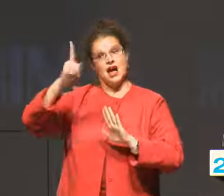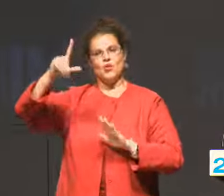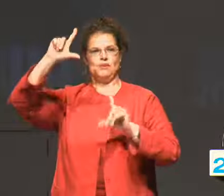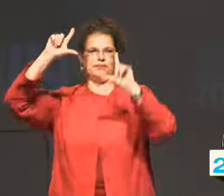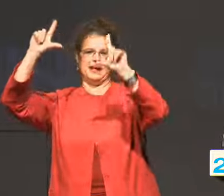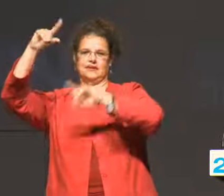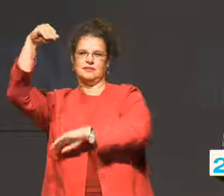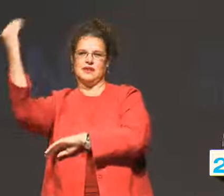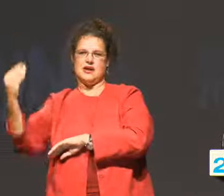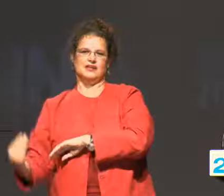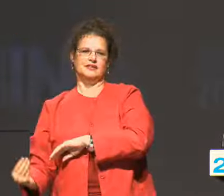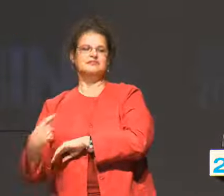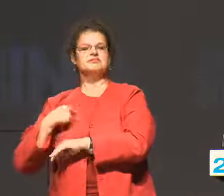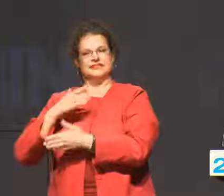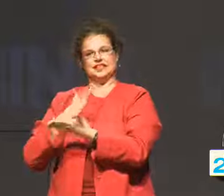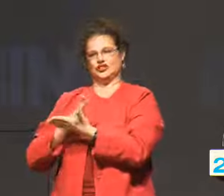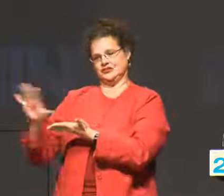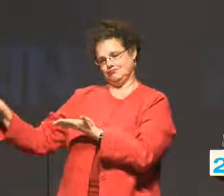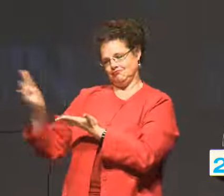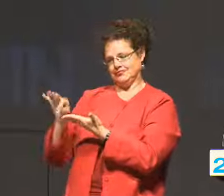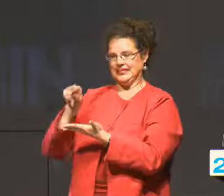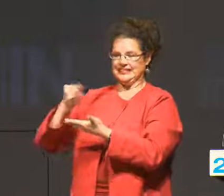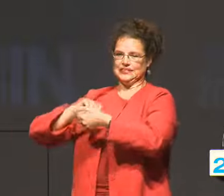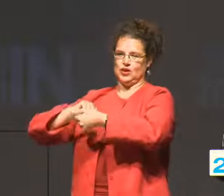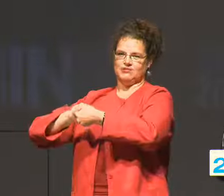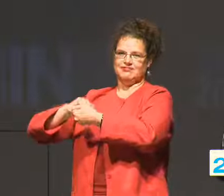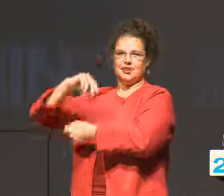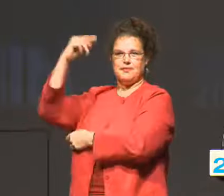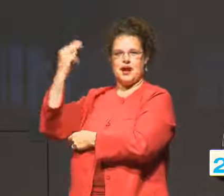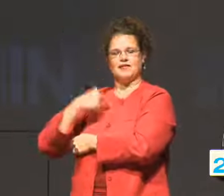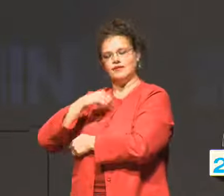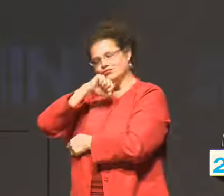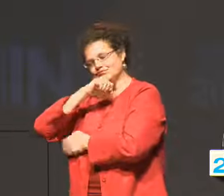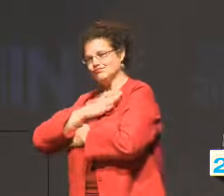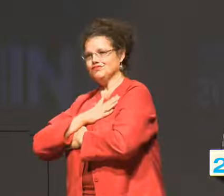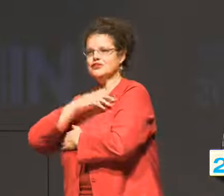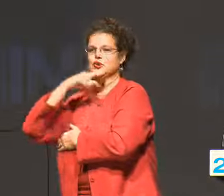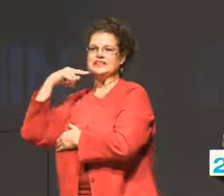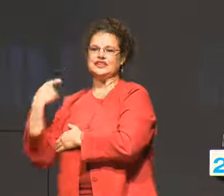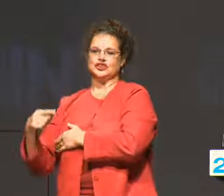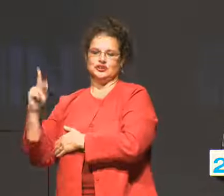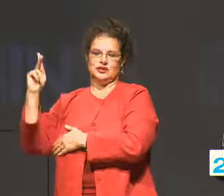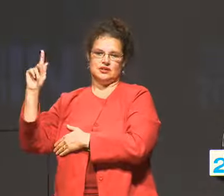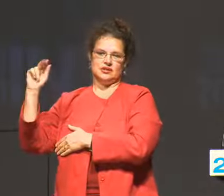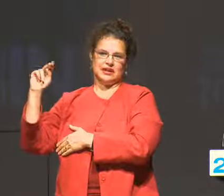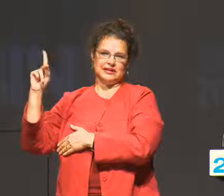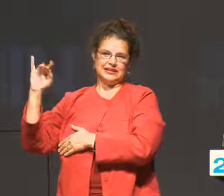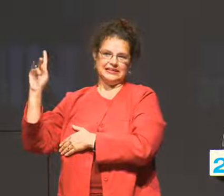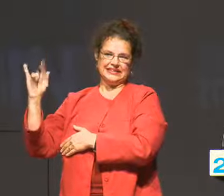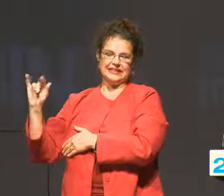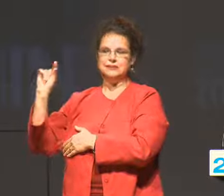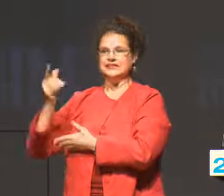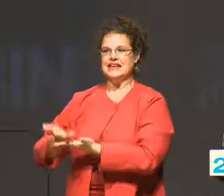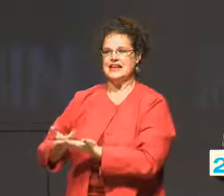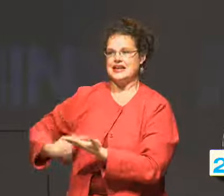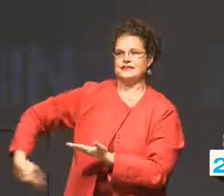überlegt, wie man diese beiden Begriffe auch darstellen könnte, und ich habe mich jetzt für einen Künstler entschieden, den auch ich